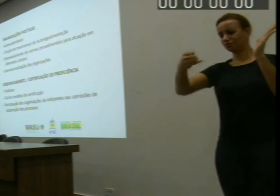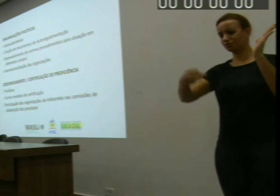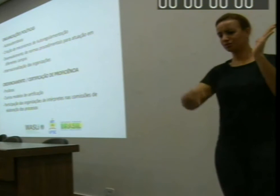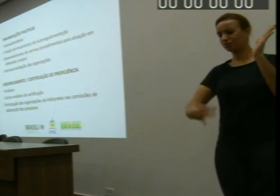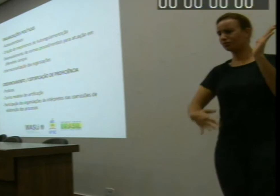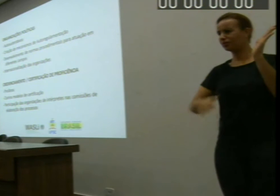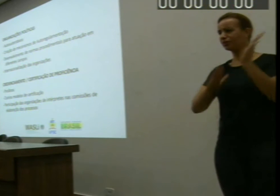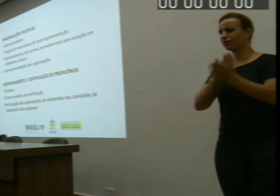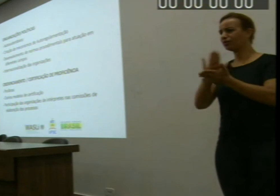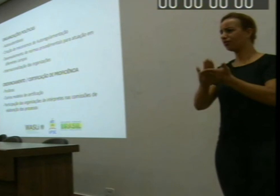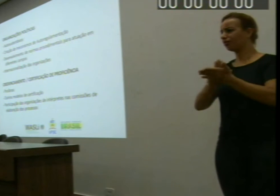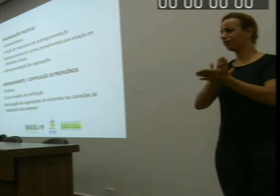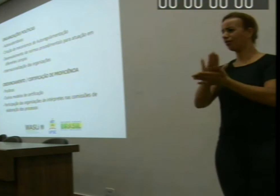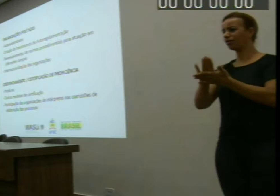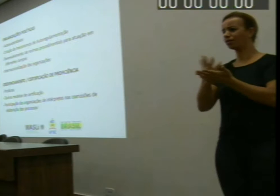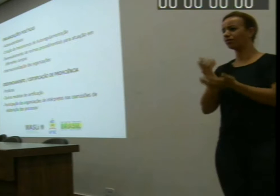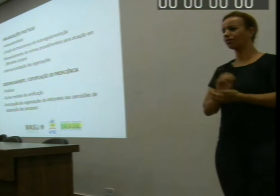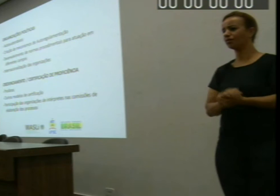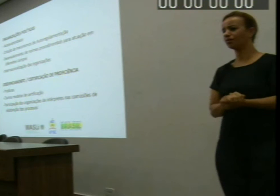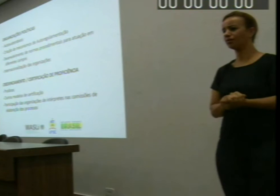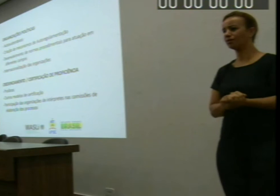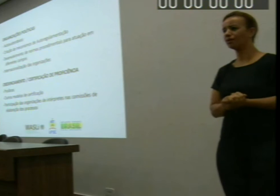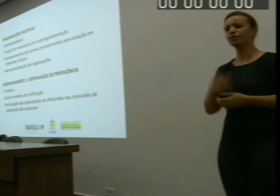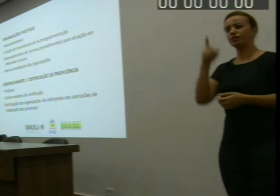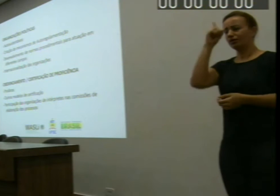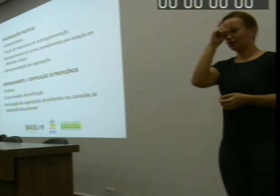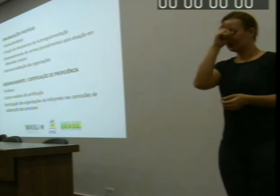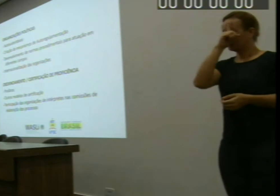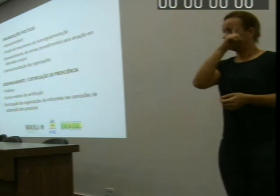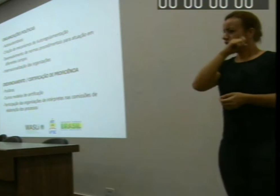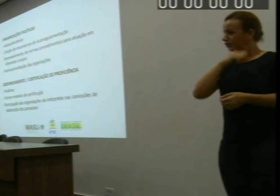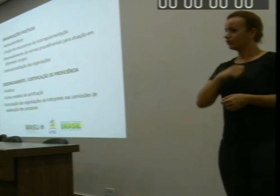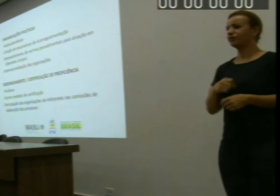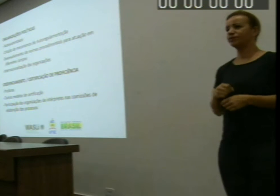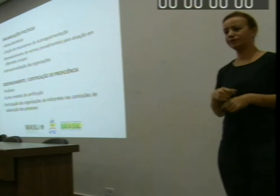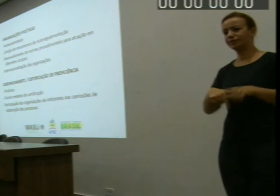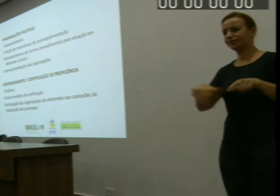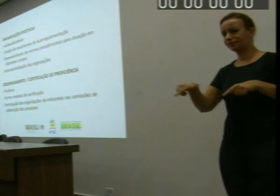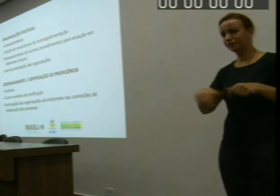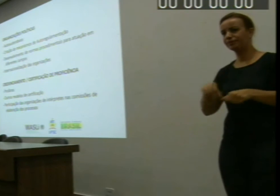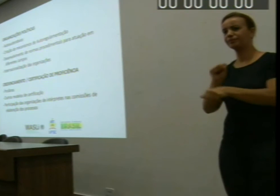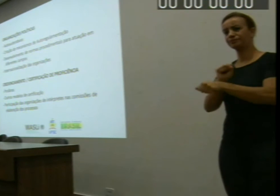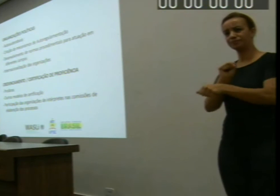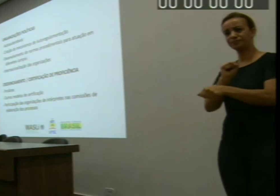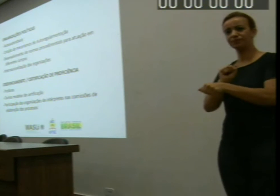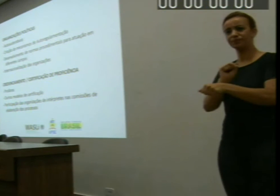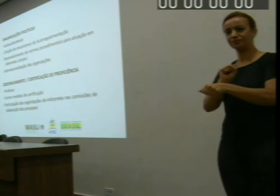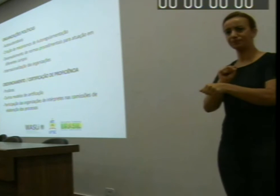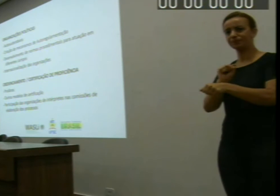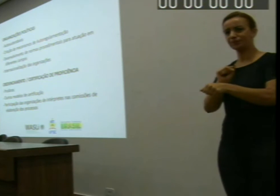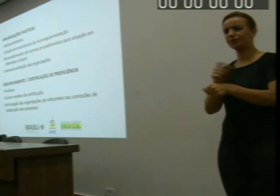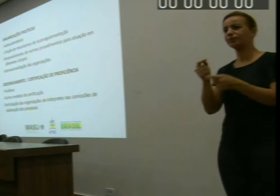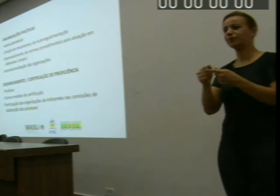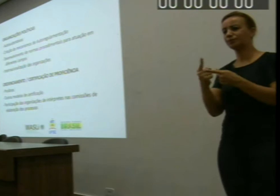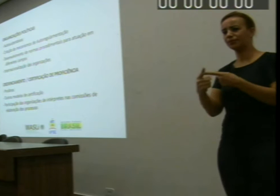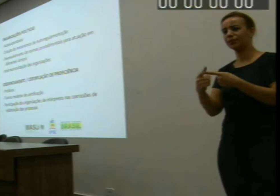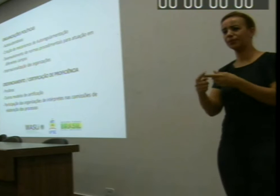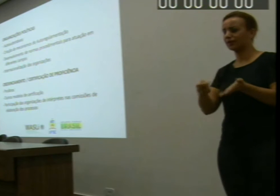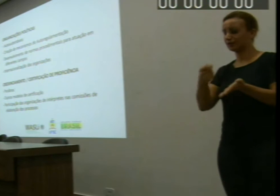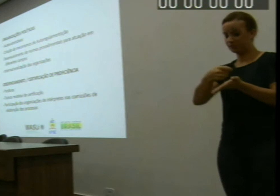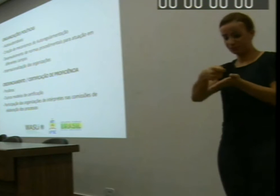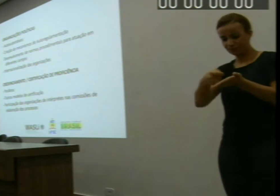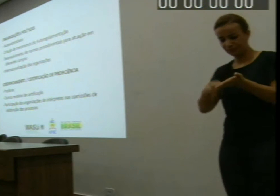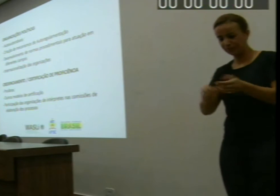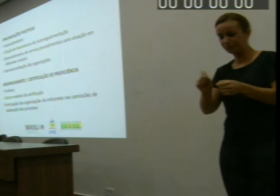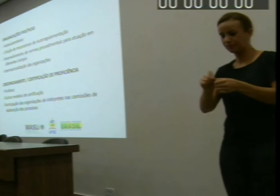abrir dia tal então isso é complicado para profissionais que ficam esperando certificação que que tão esperando credenciamento estão esperando ter um